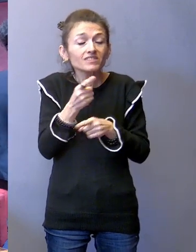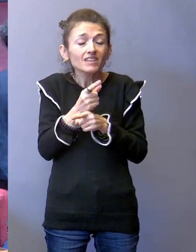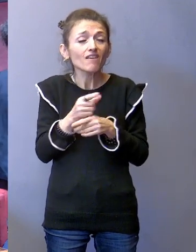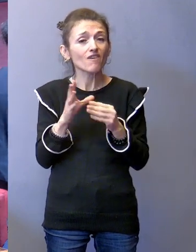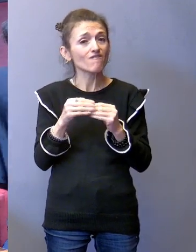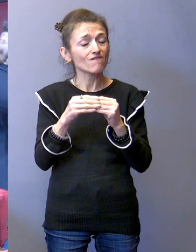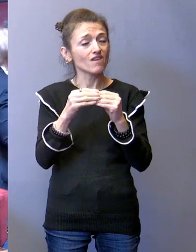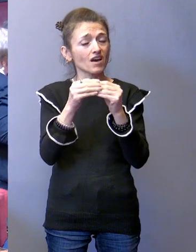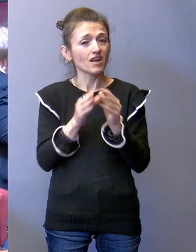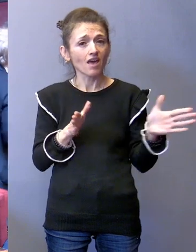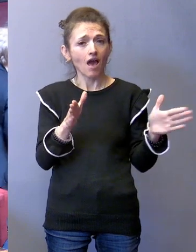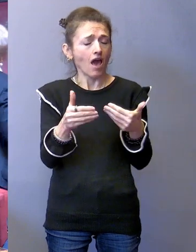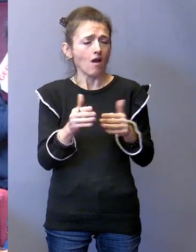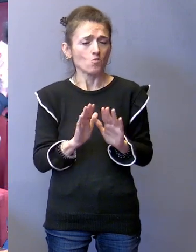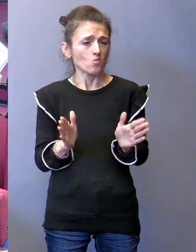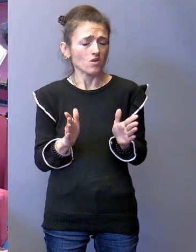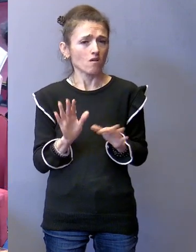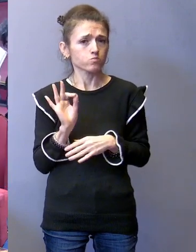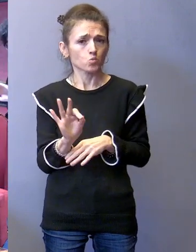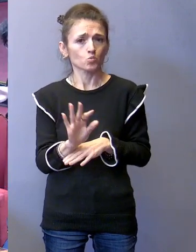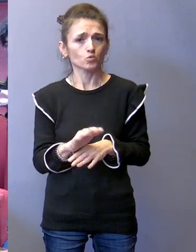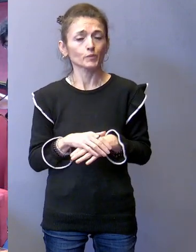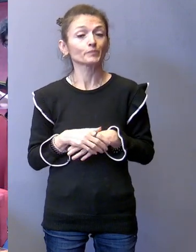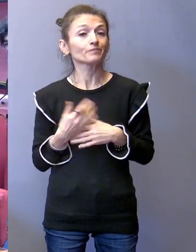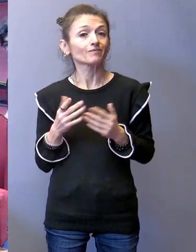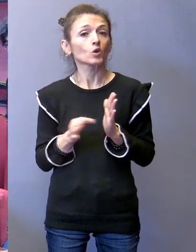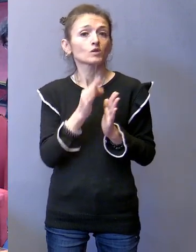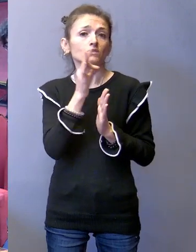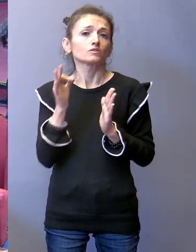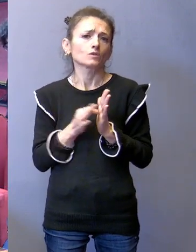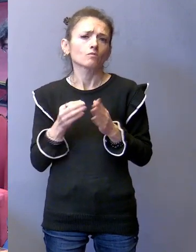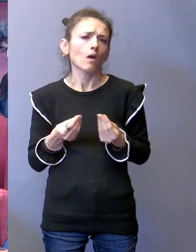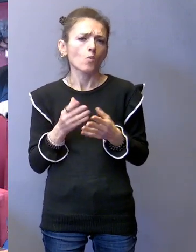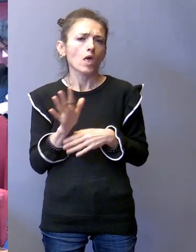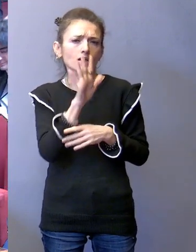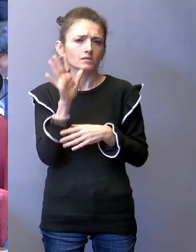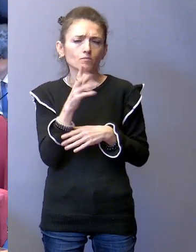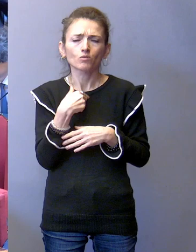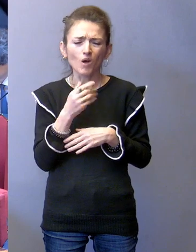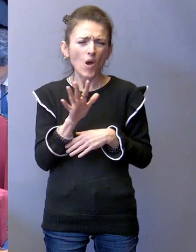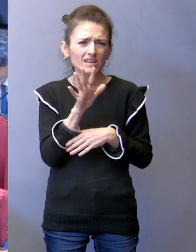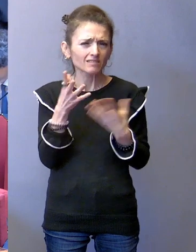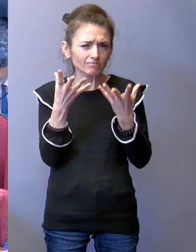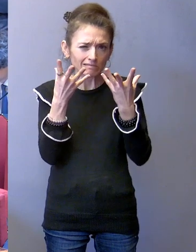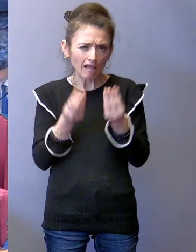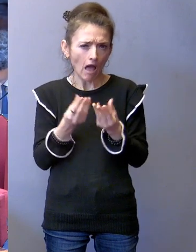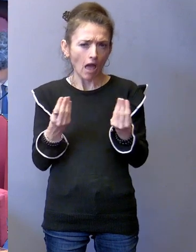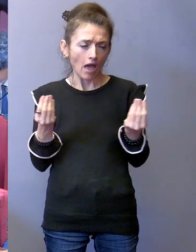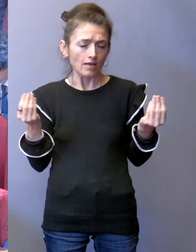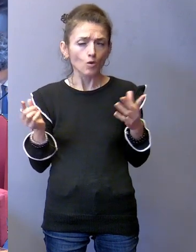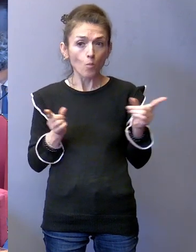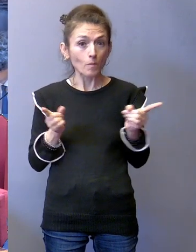non c'è Santo che tenga allora con questo ordine del giorno faccio un esempio perché ne avrei tanti perché è un periodo che questo tema